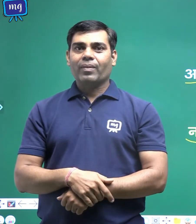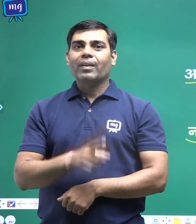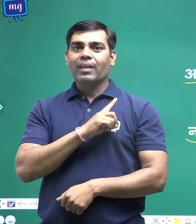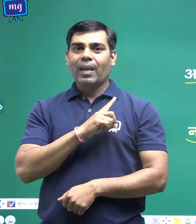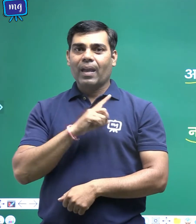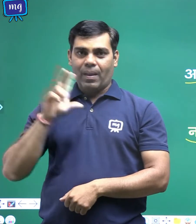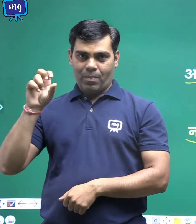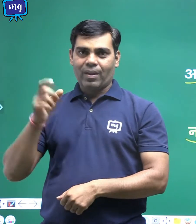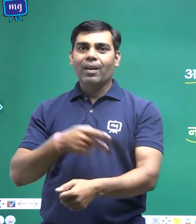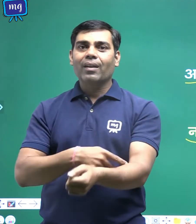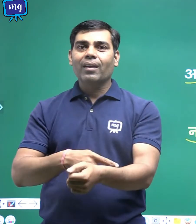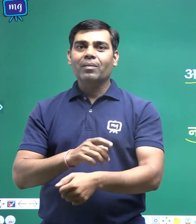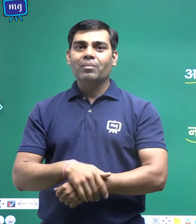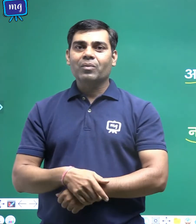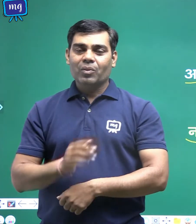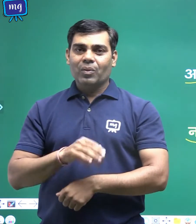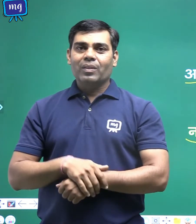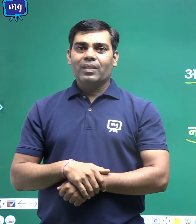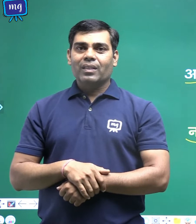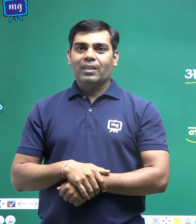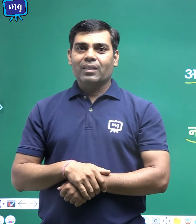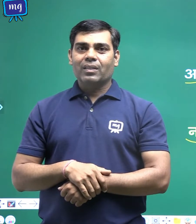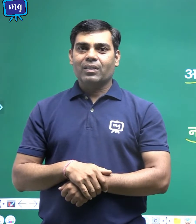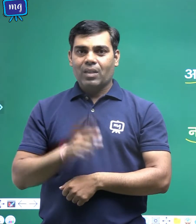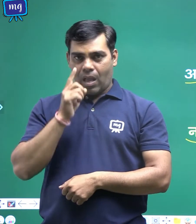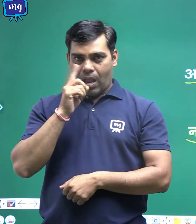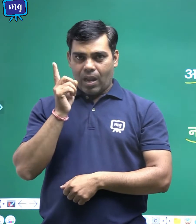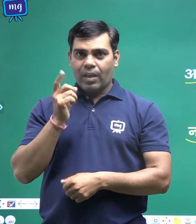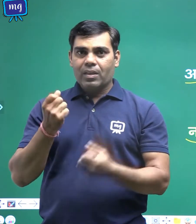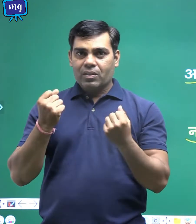नाम जो है नारी शक्ति का प्रतीक,